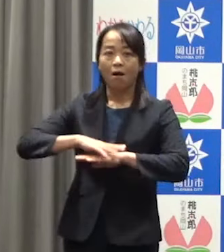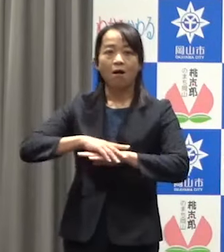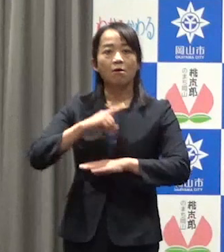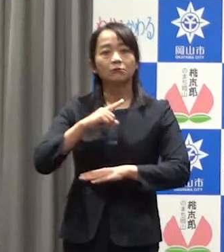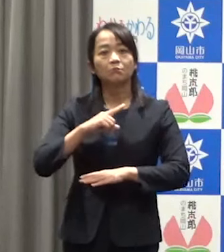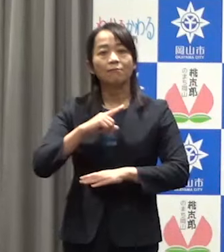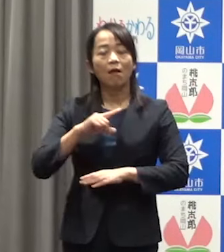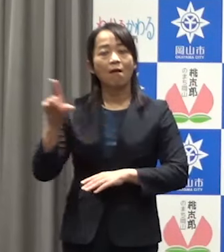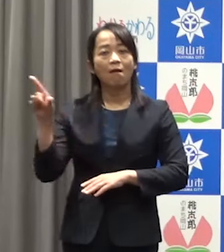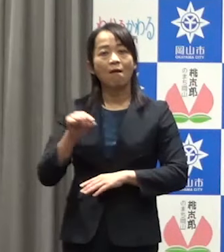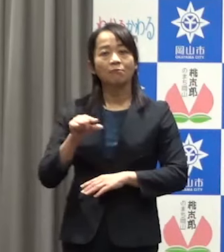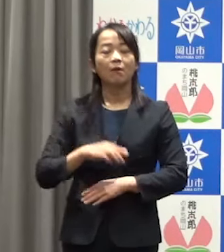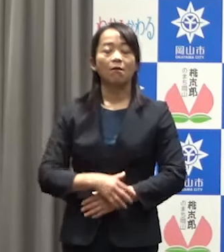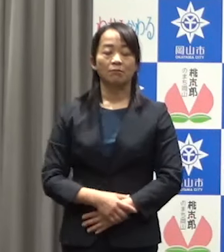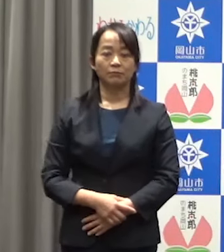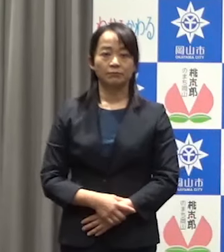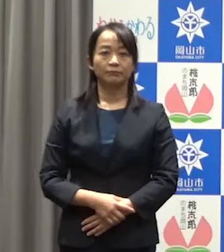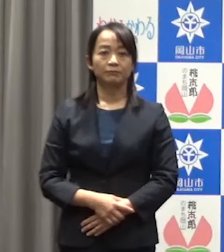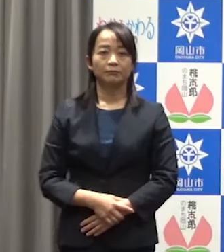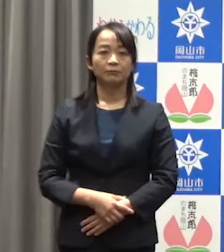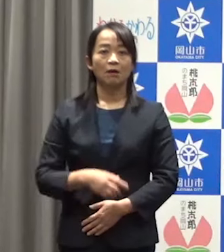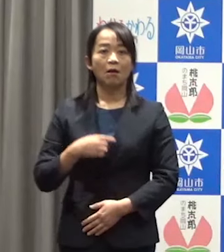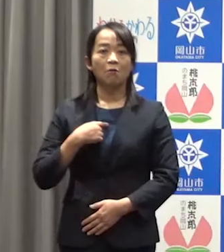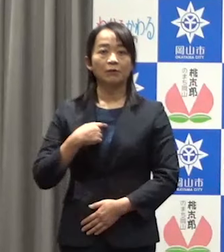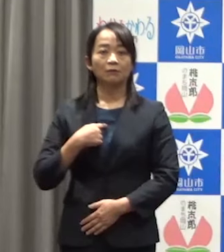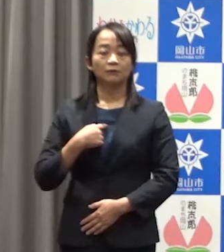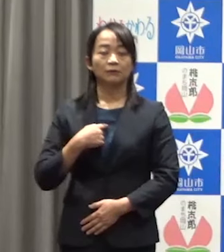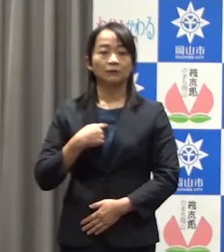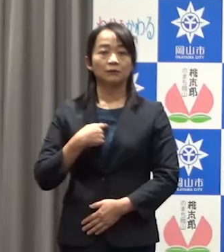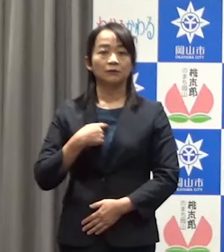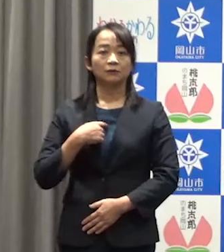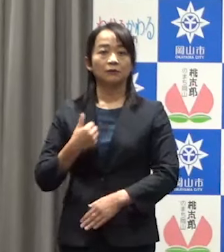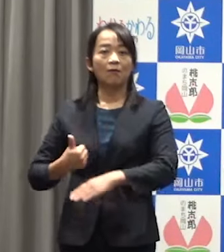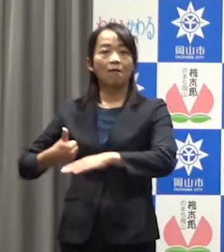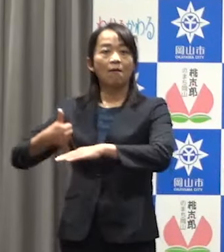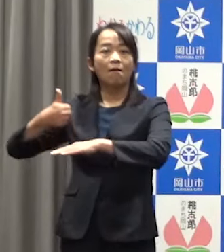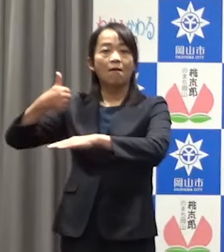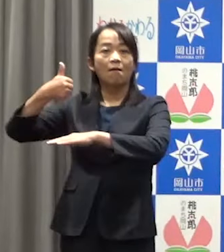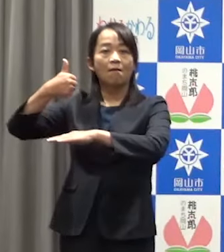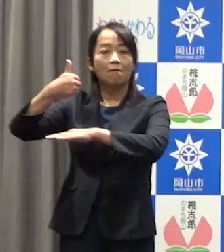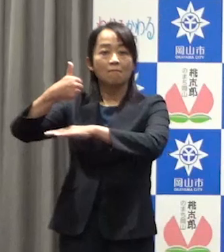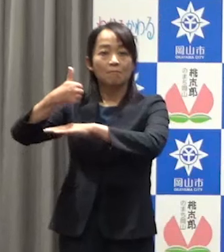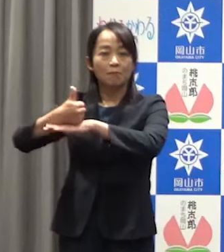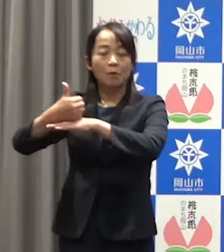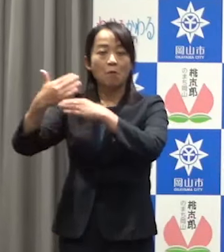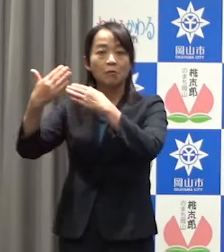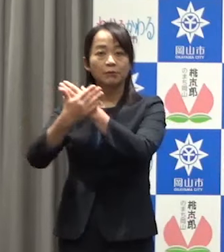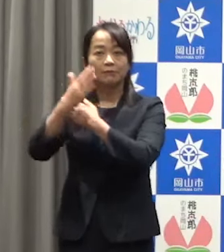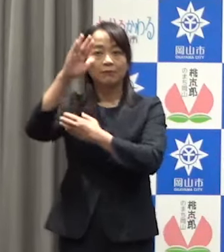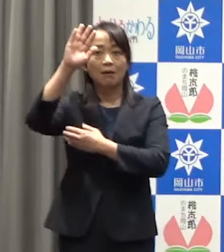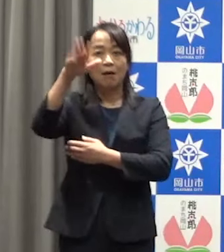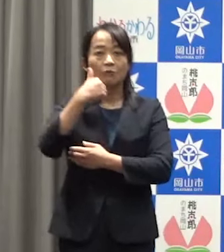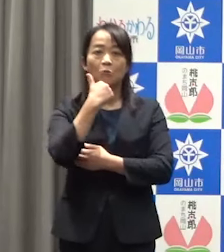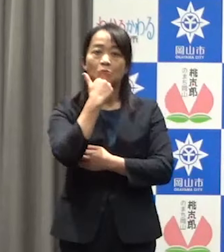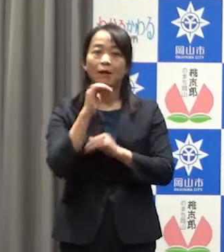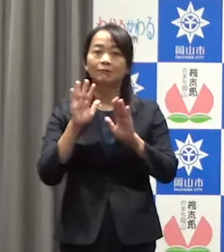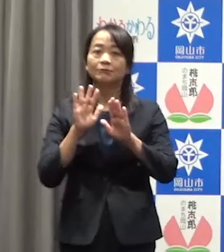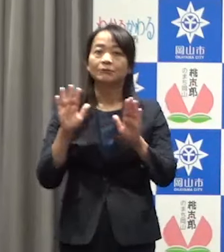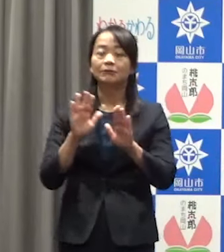私がなってすぐに何て言いますか、待機児童の定義を変えて、多くの人